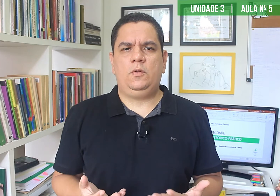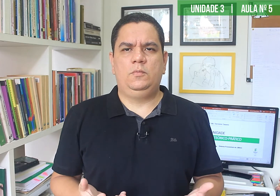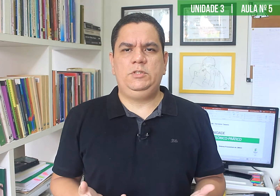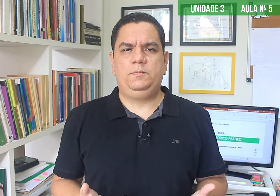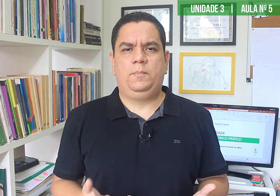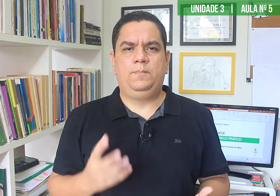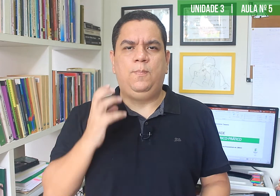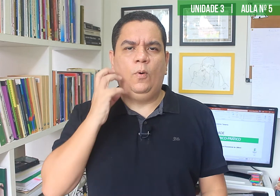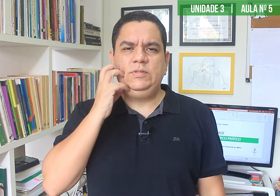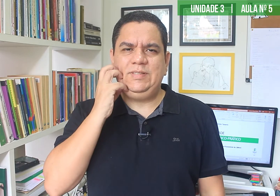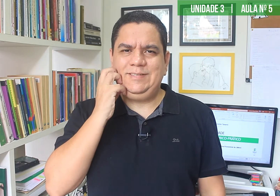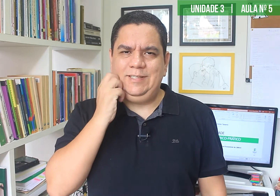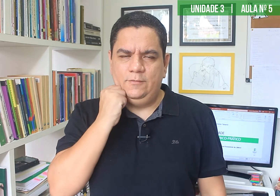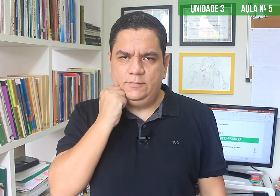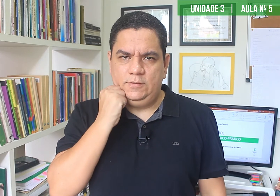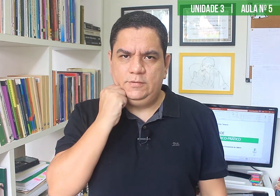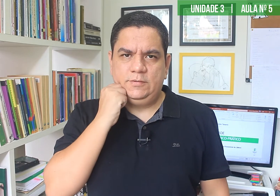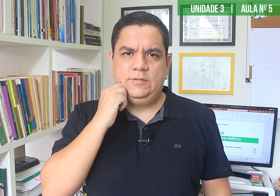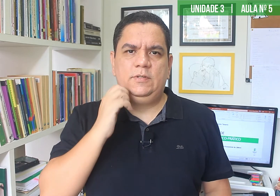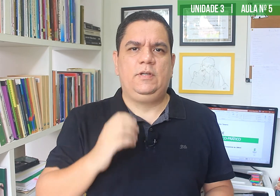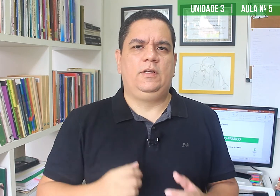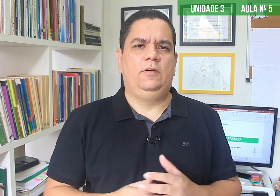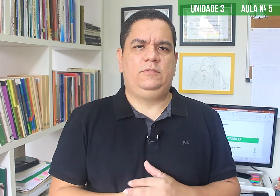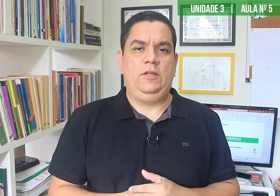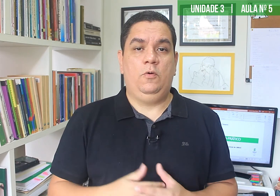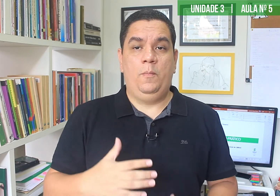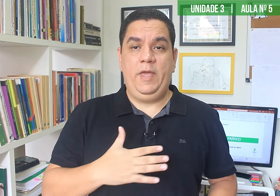pronomes possessivos? Eu tenho o meu,